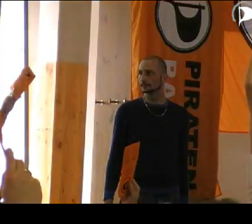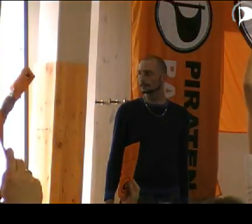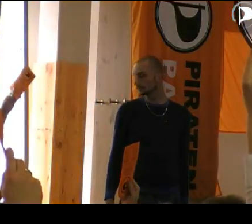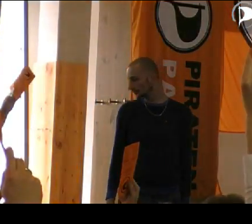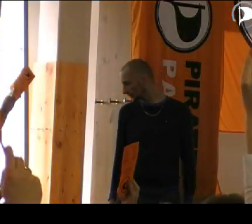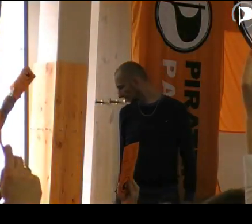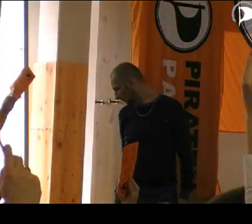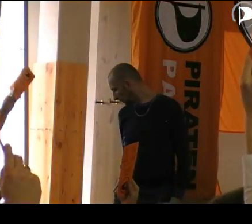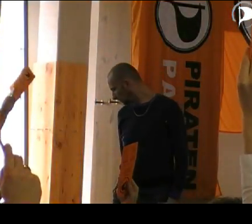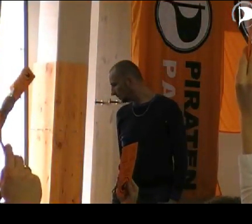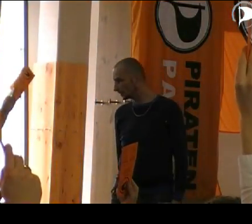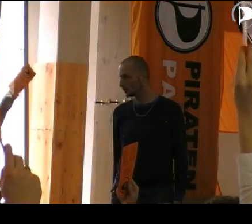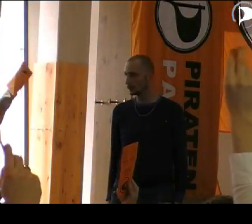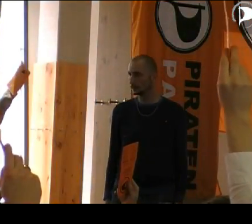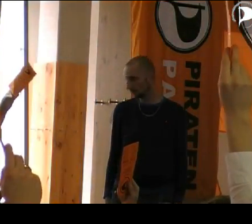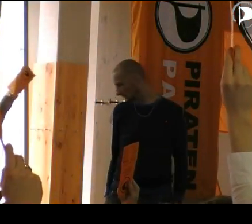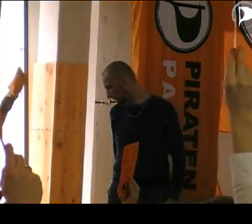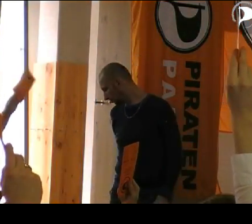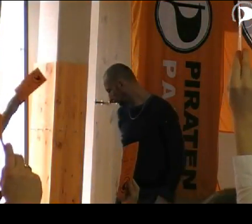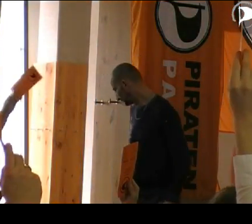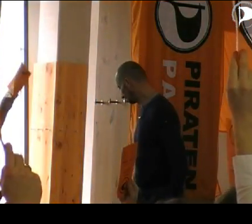zum anderen tragen soll